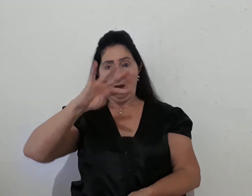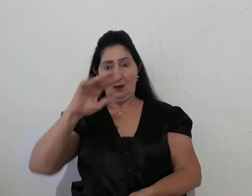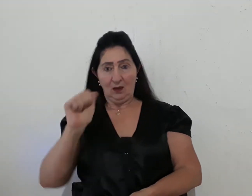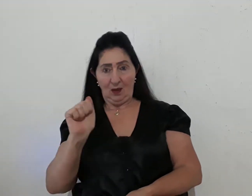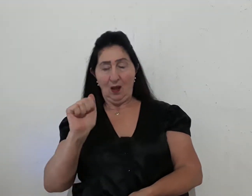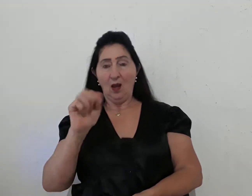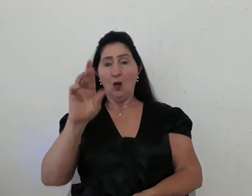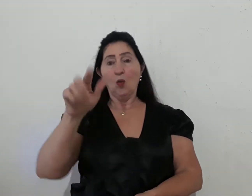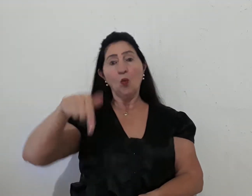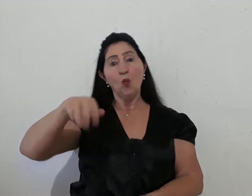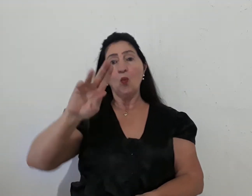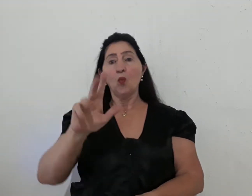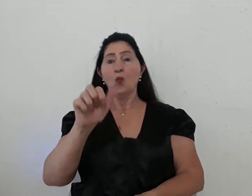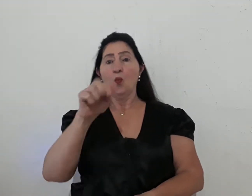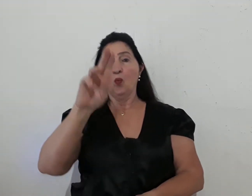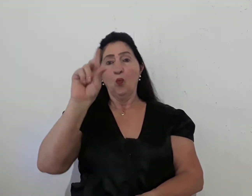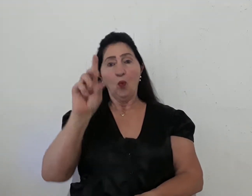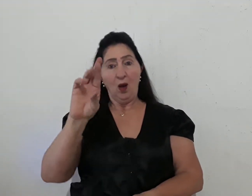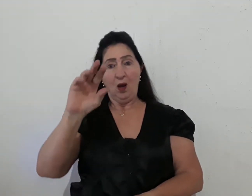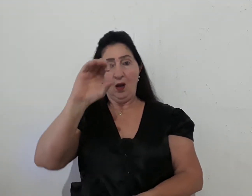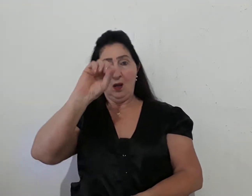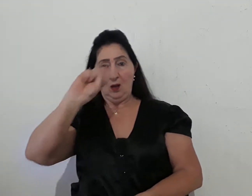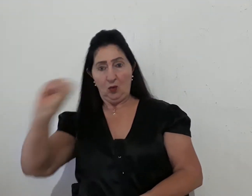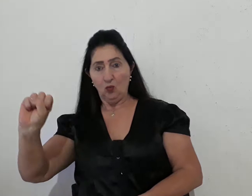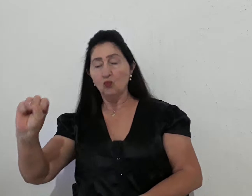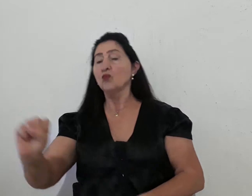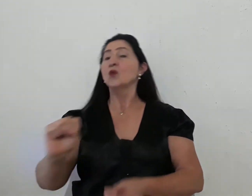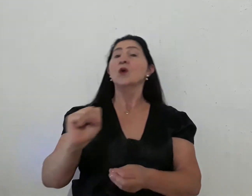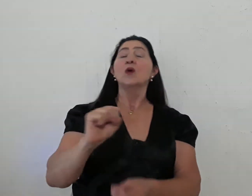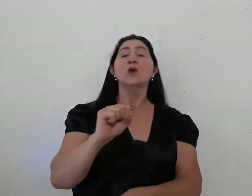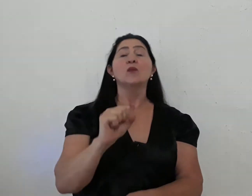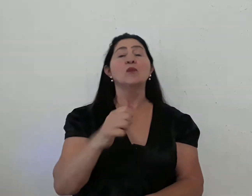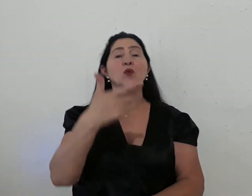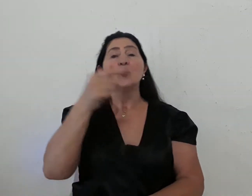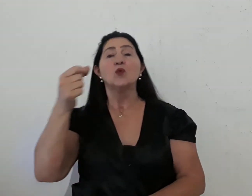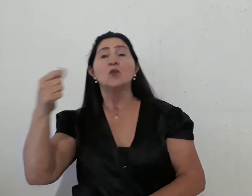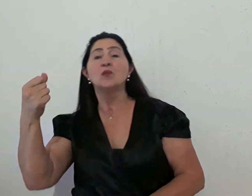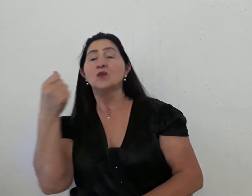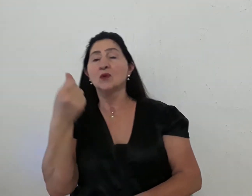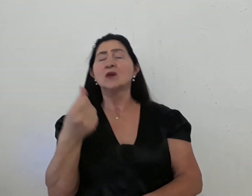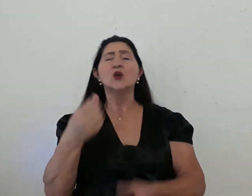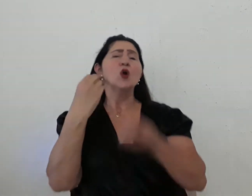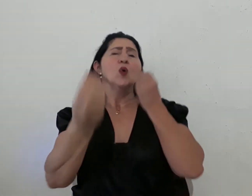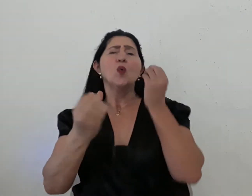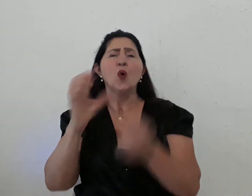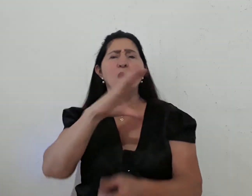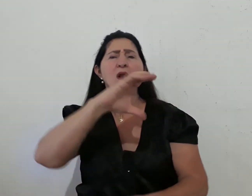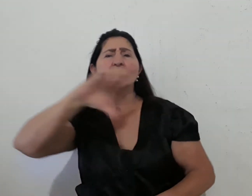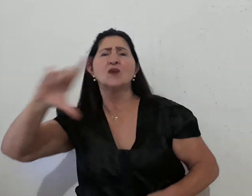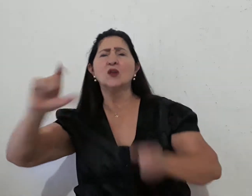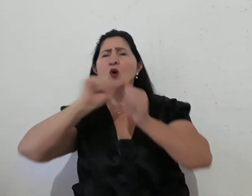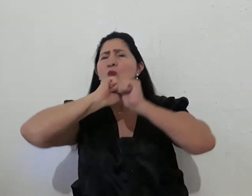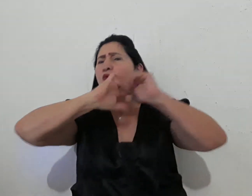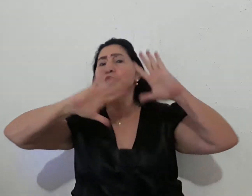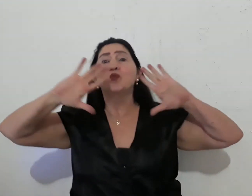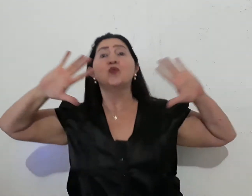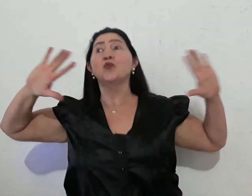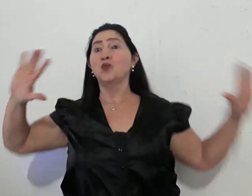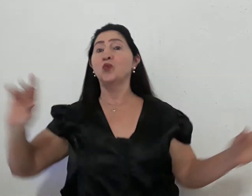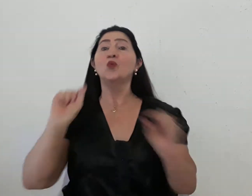os classificadores permitem tornar mais claro e compreensível o significado do que se quer enunciar. Em Libras,